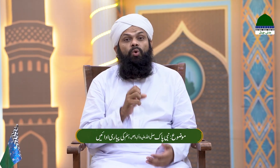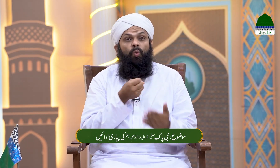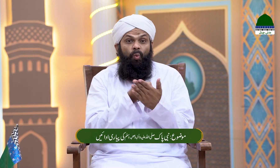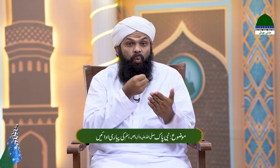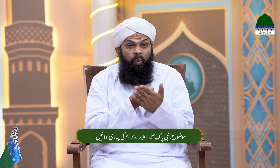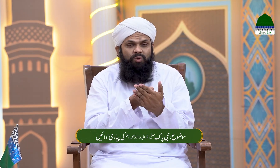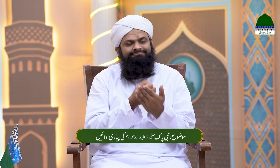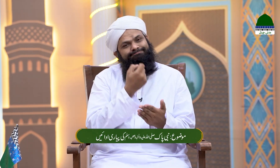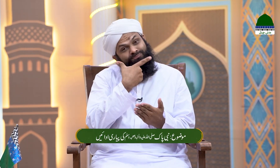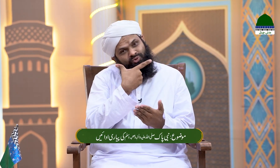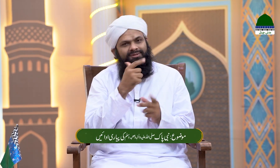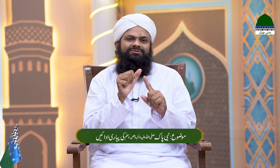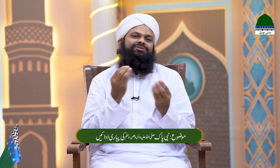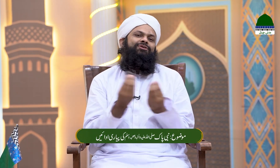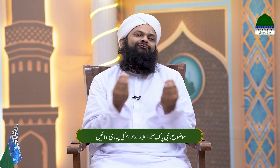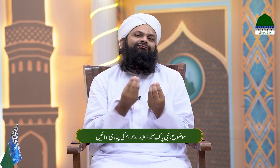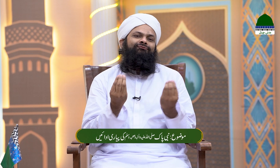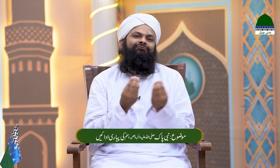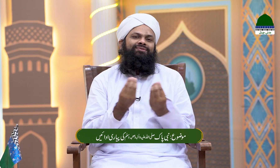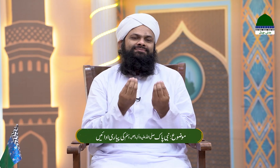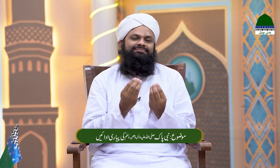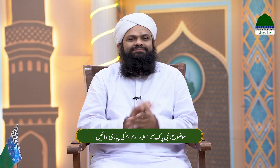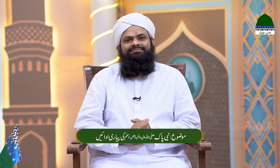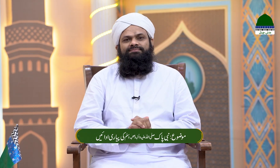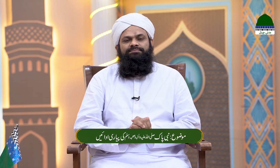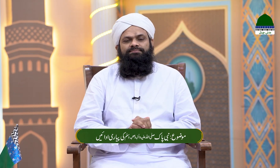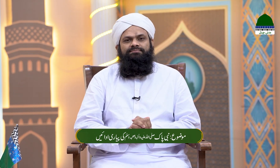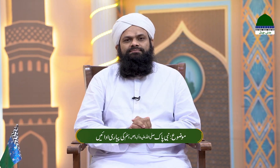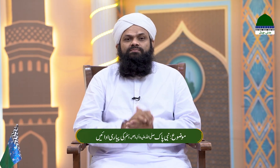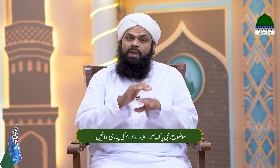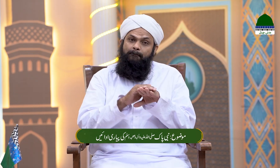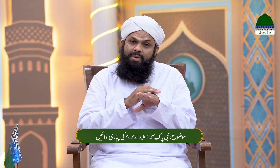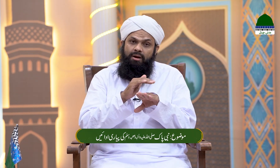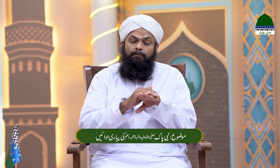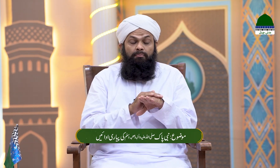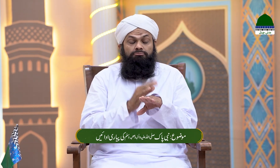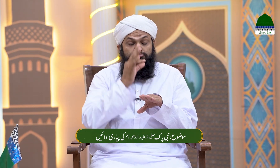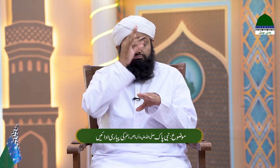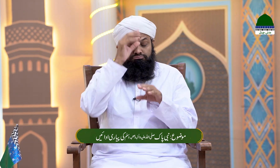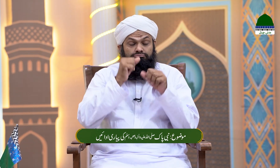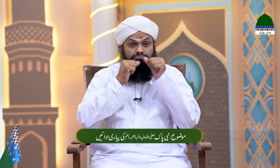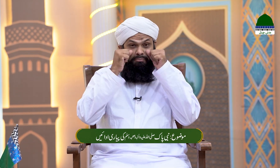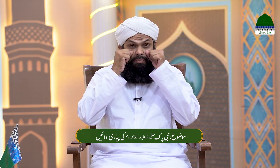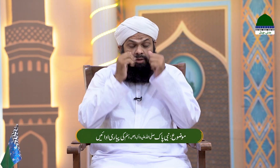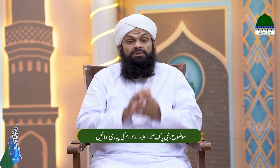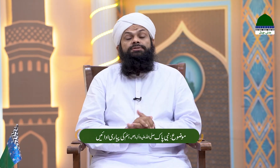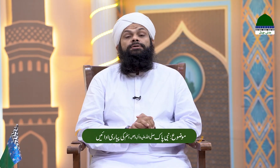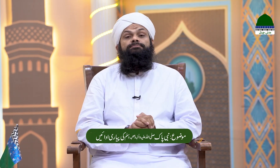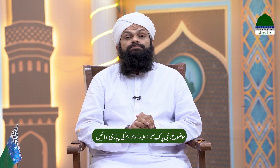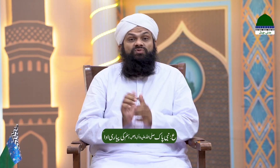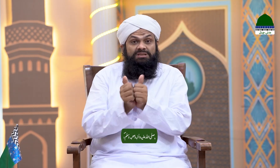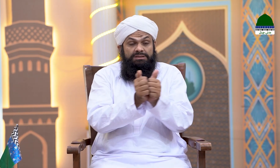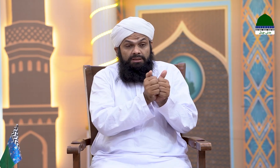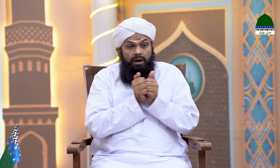بلکہ مسکرایا کرتے تھے۔ اللہ اکبر۔ ہمارے پیارے آقا صلی اللہ علیہ وآلہ وسلم کو صحابہ کرام علیہم رضوان نے